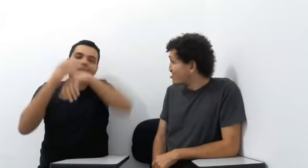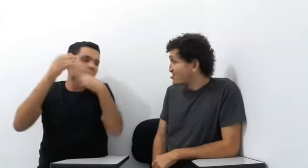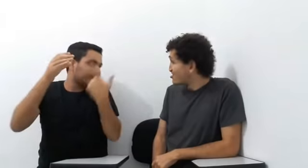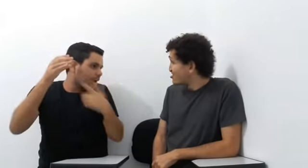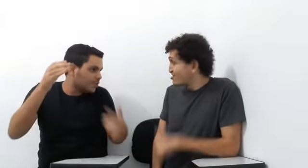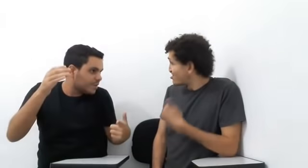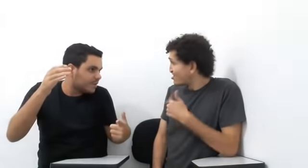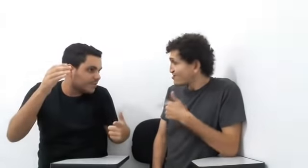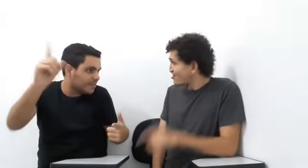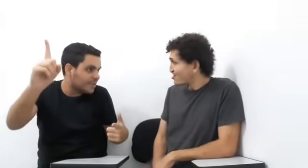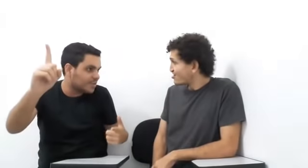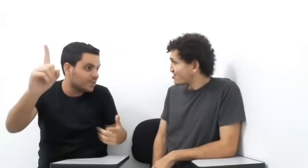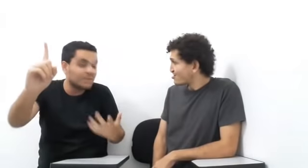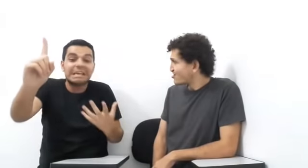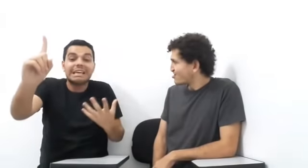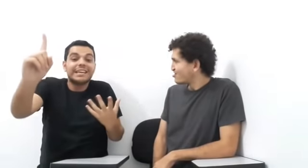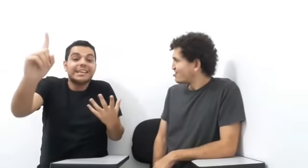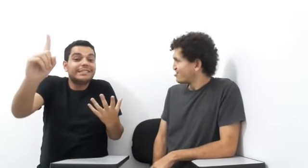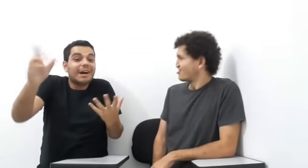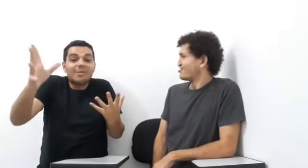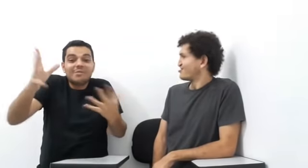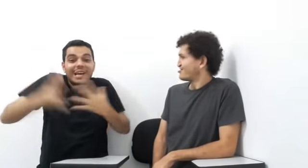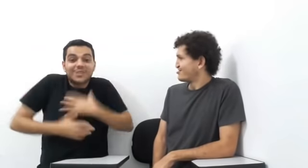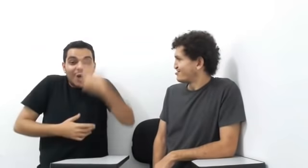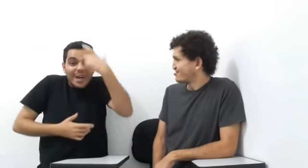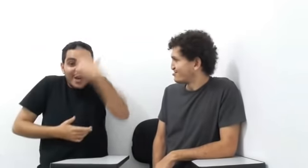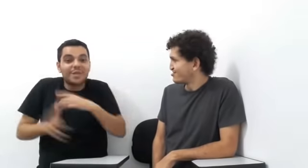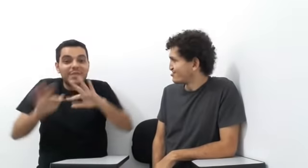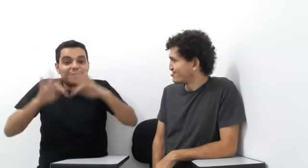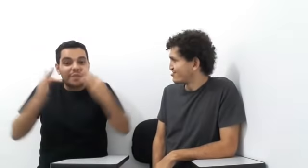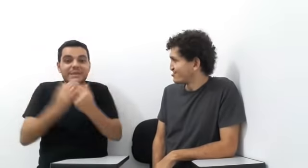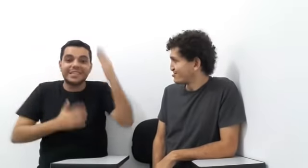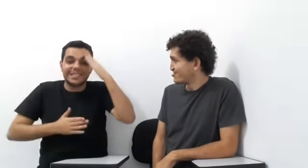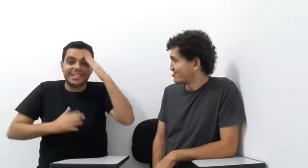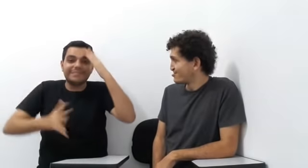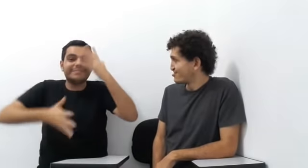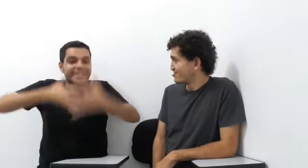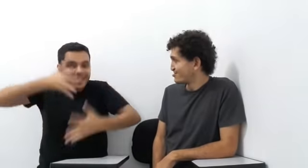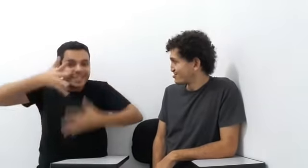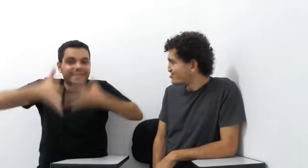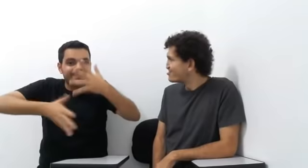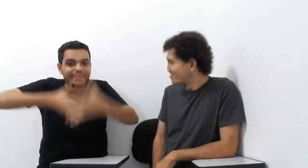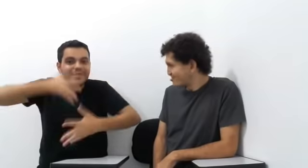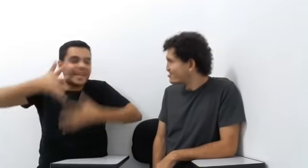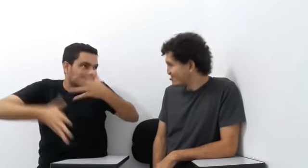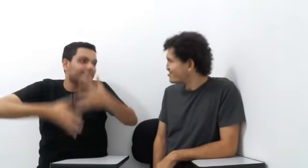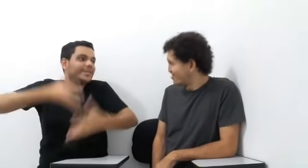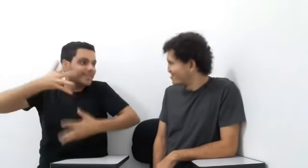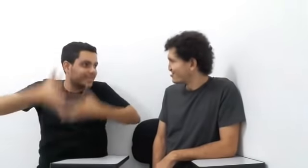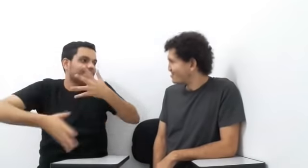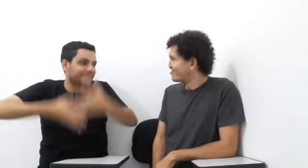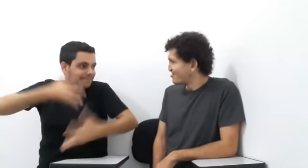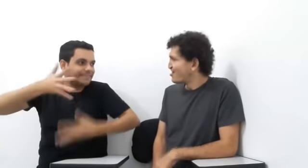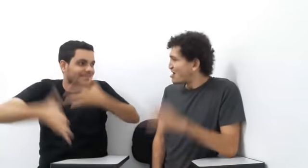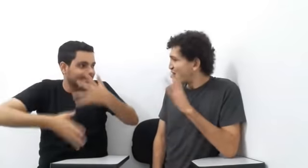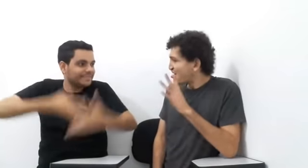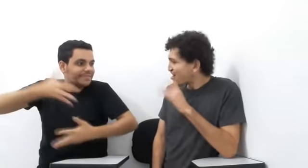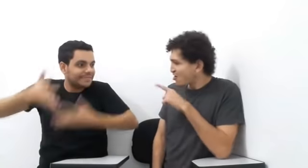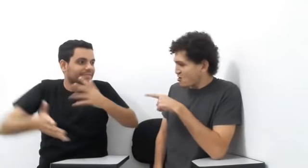tenho nenhum membro da família surdo. Então, é só eu da minha família assim que sei Libras. Legal,